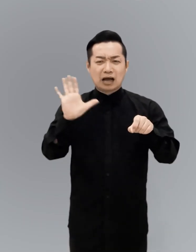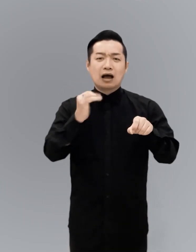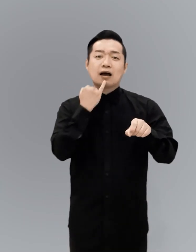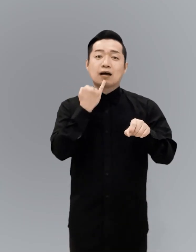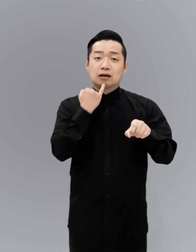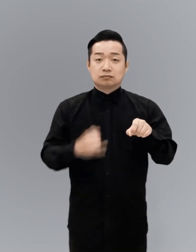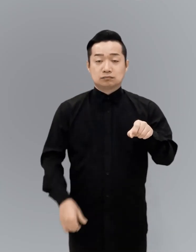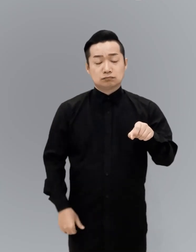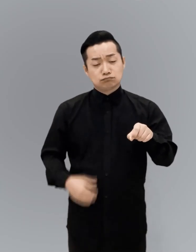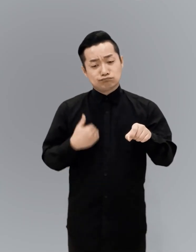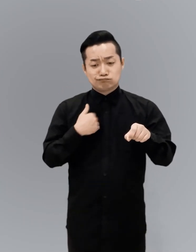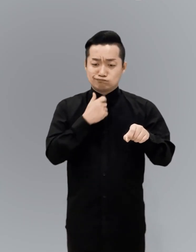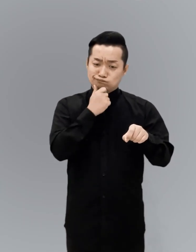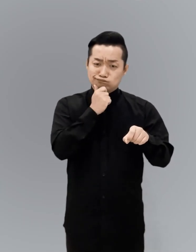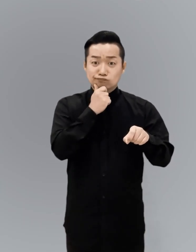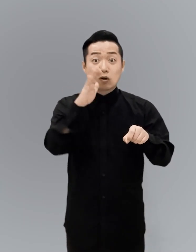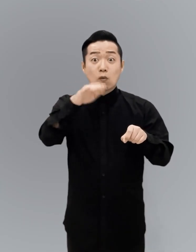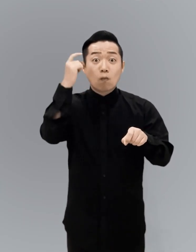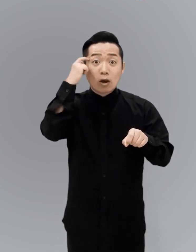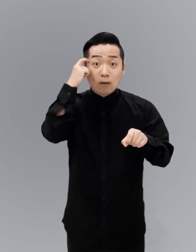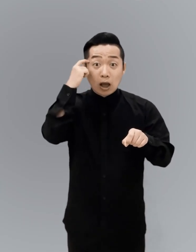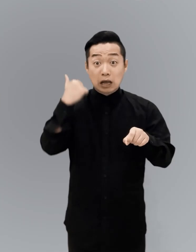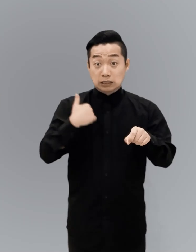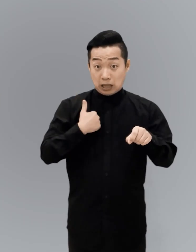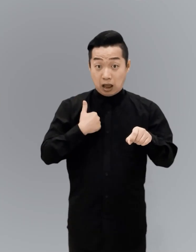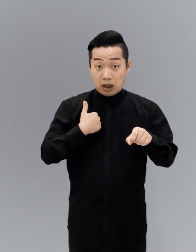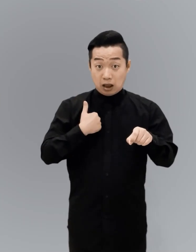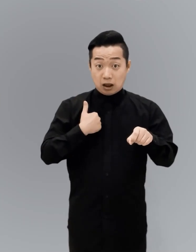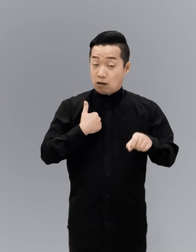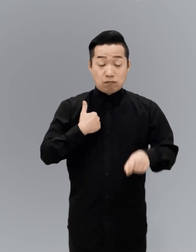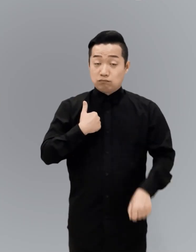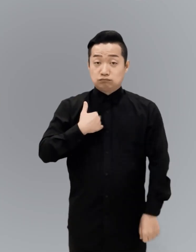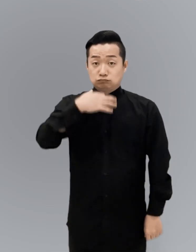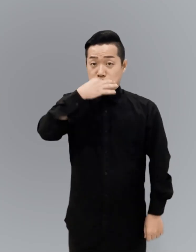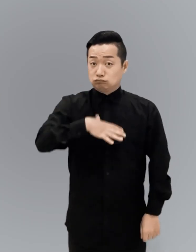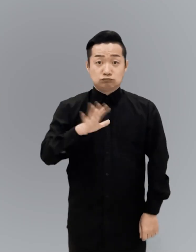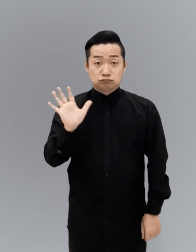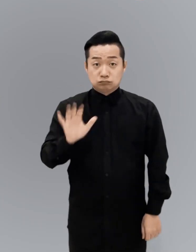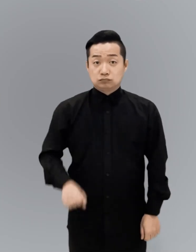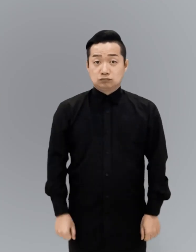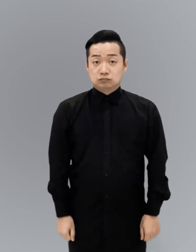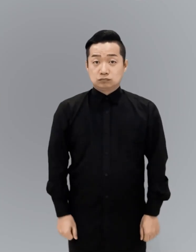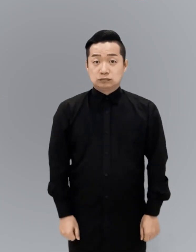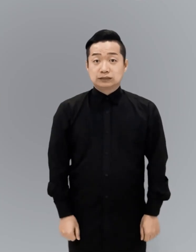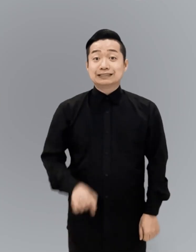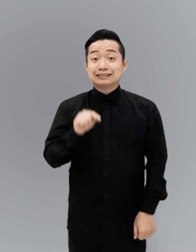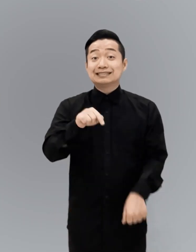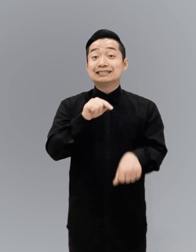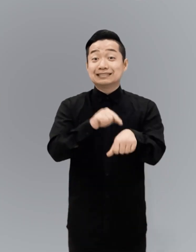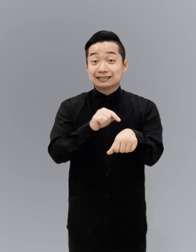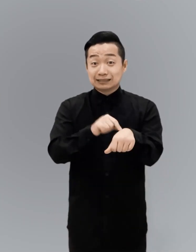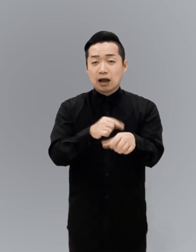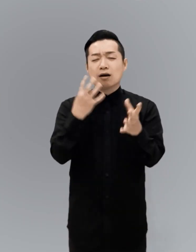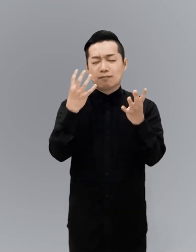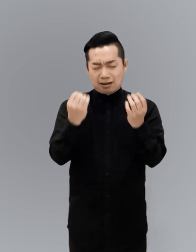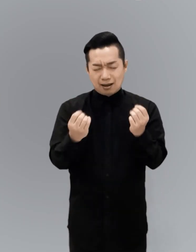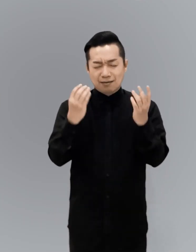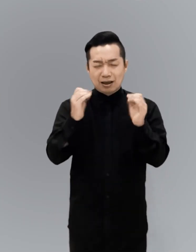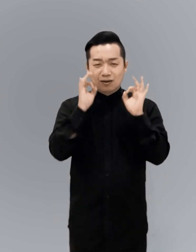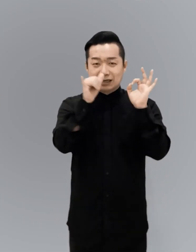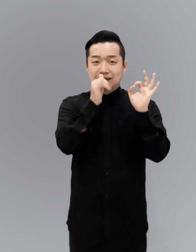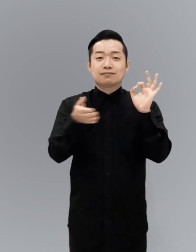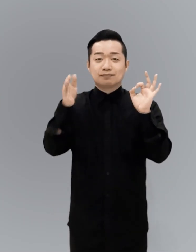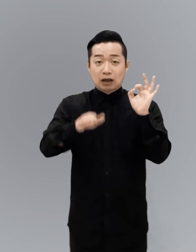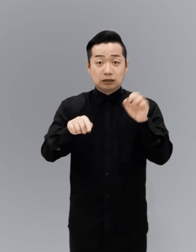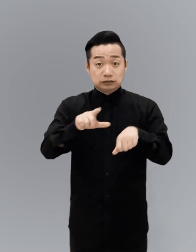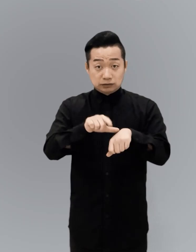힘들이지 않아도 돼요. 그래서 제가 아니 왜? 나는 힘들지 않았어. 물론 그 시간을 많이